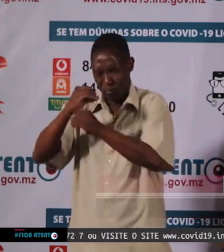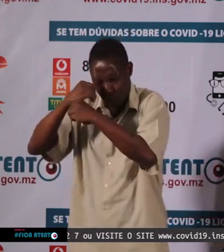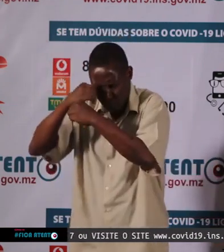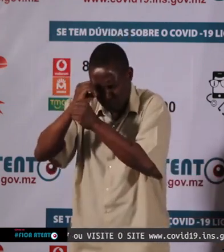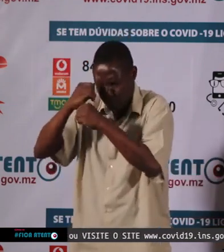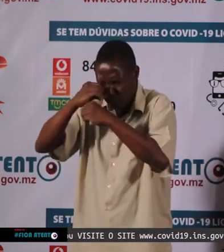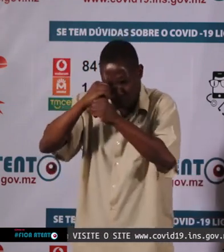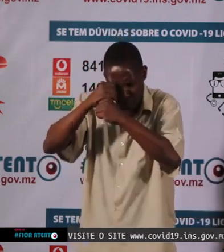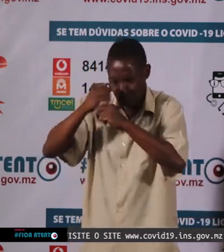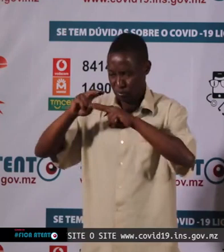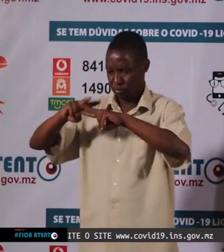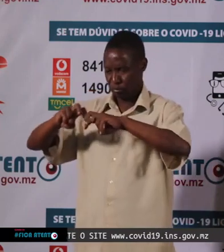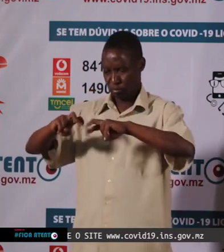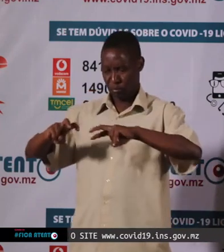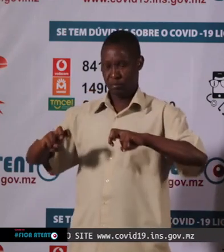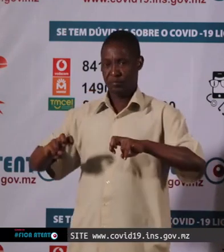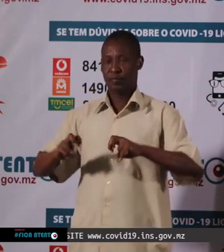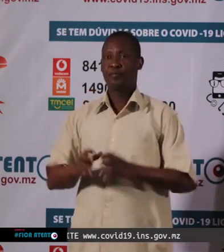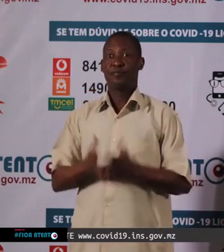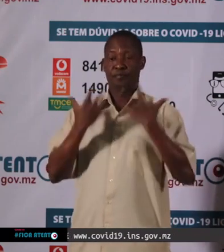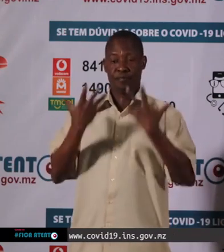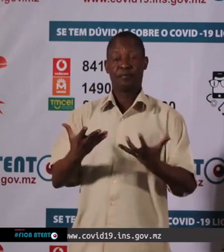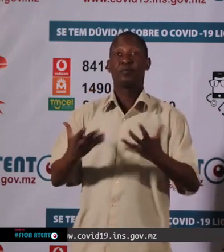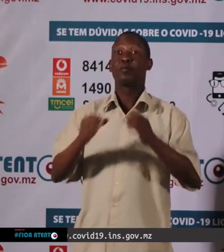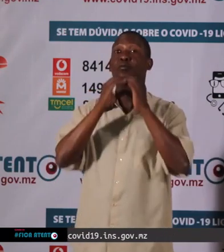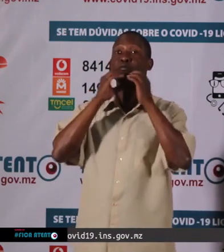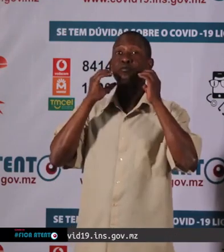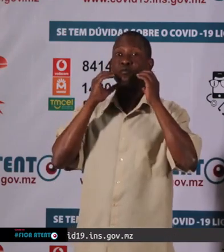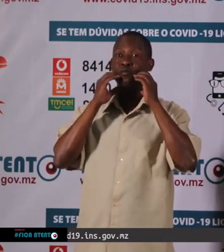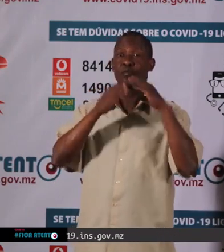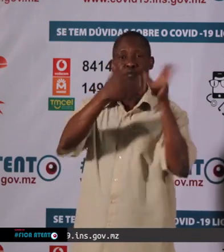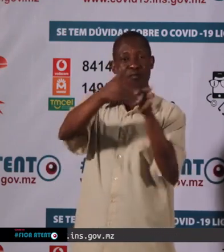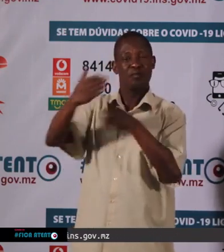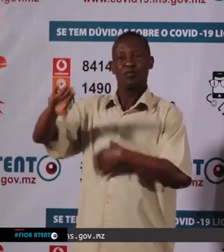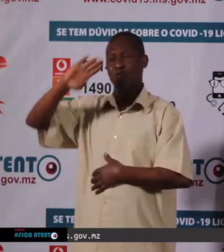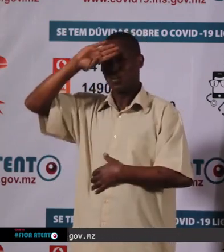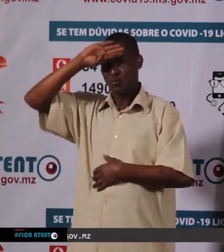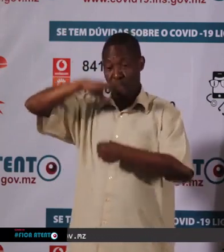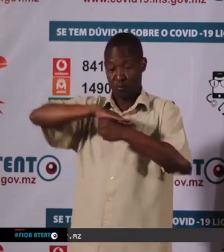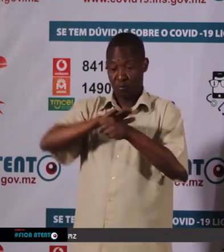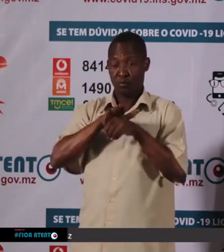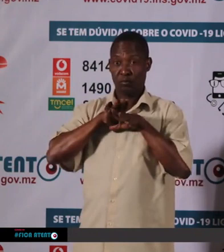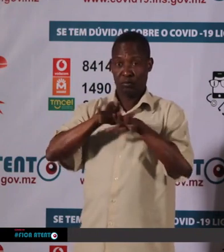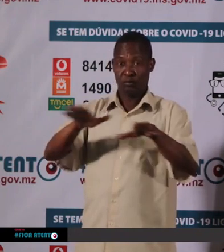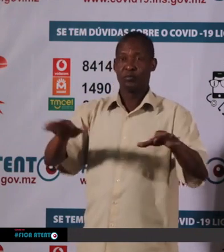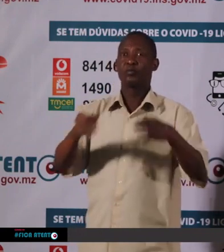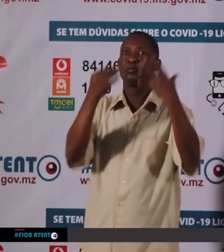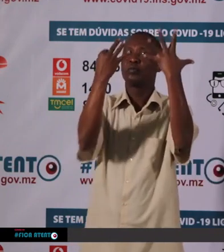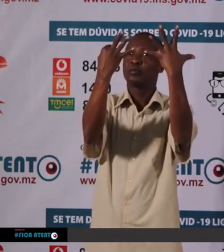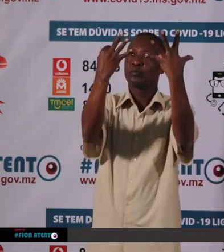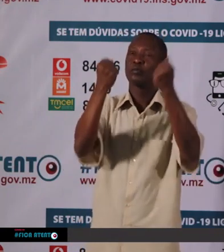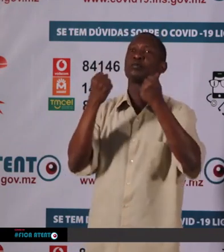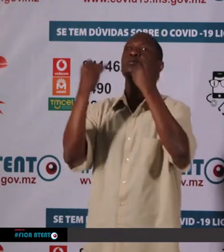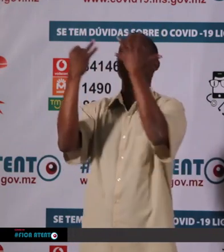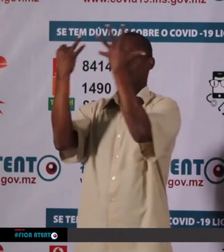Assim, atualmente o nosso país conta com 87 casos positivos registrados,